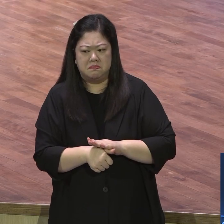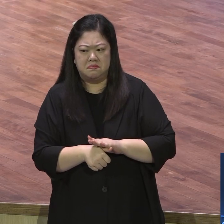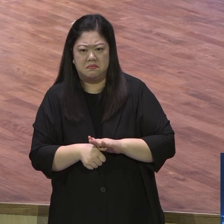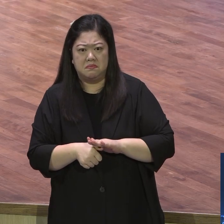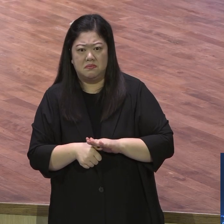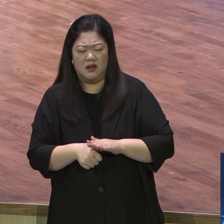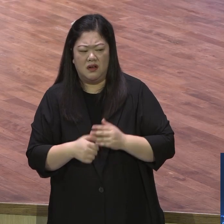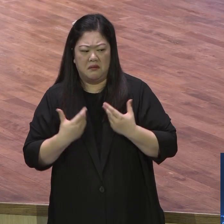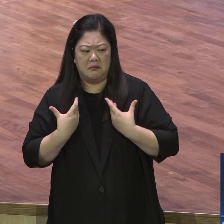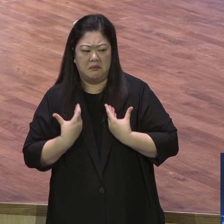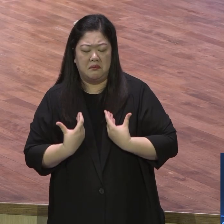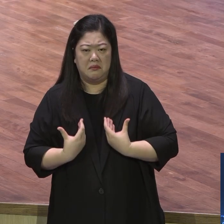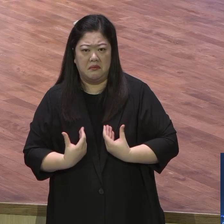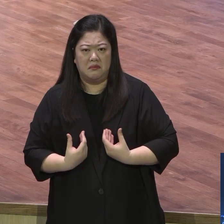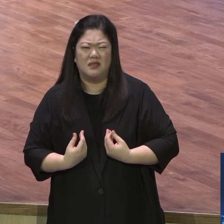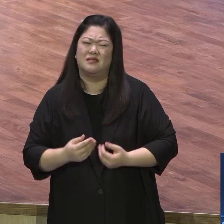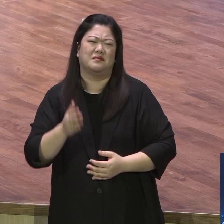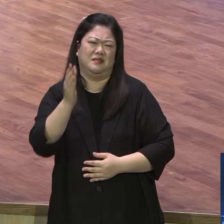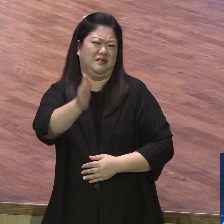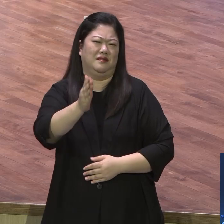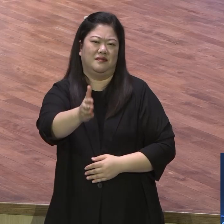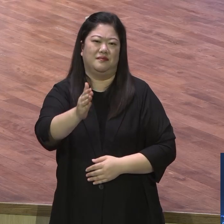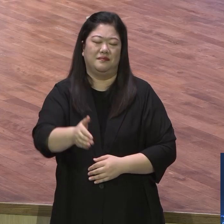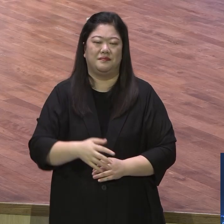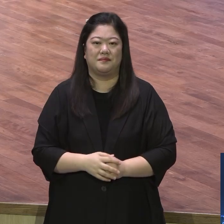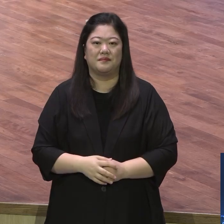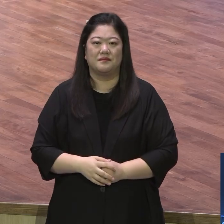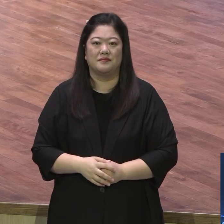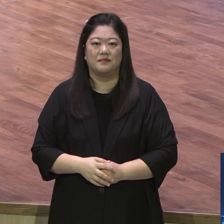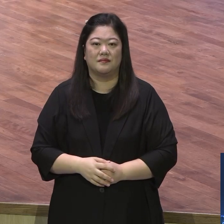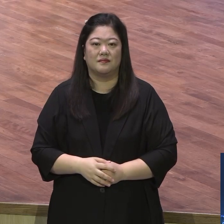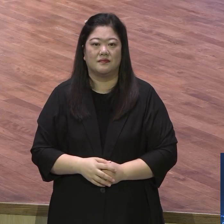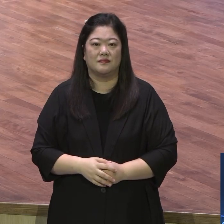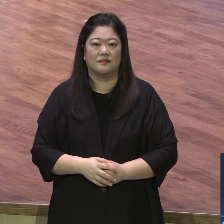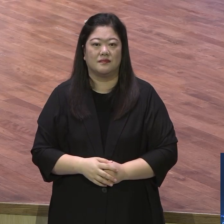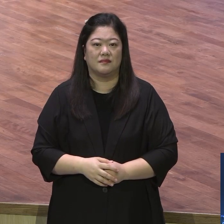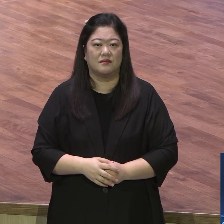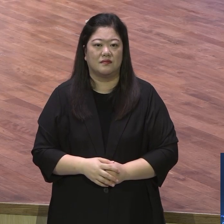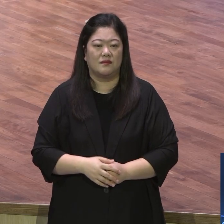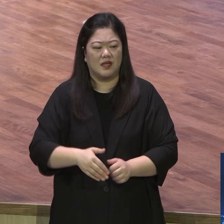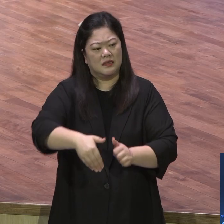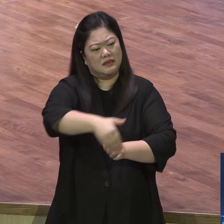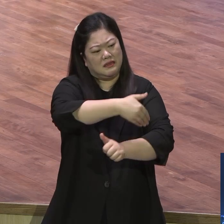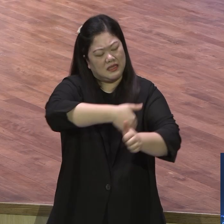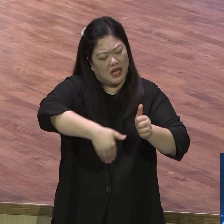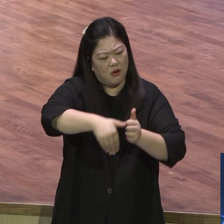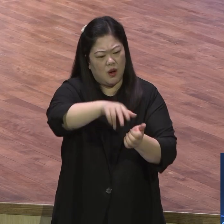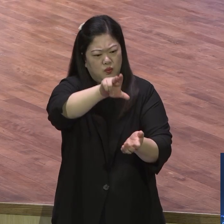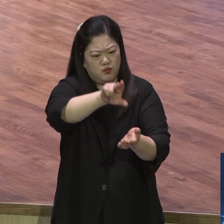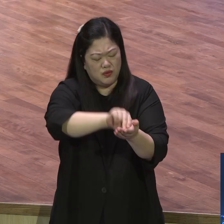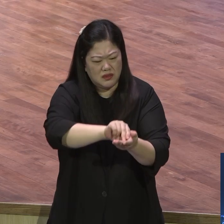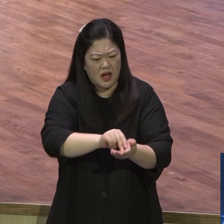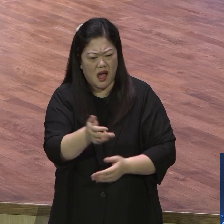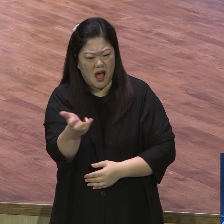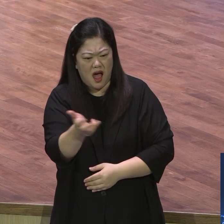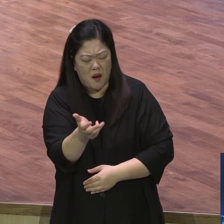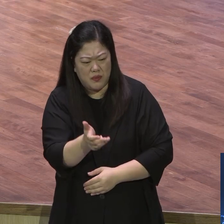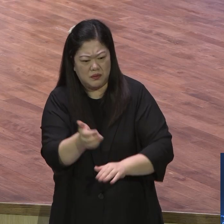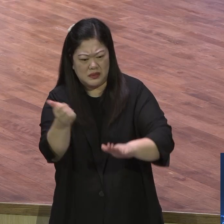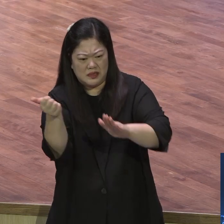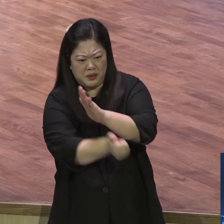소심해지지 마시고 소심해지지 마시고 그 모든 어려움이 그 모든 아픔이 그 모든 실패가 그 모든